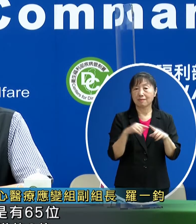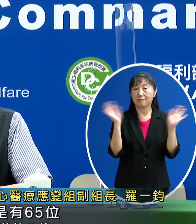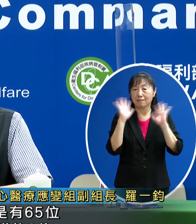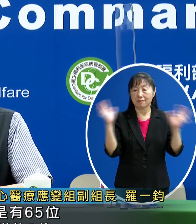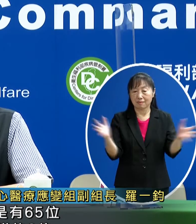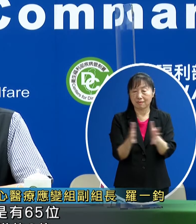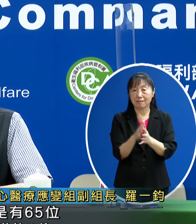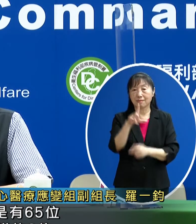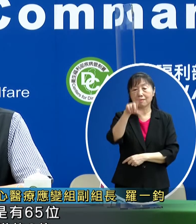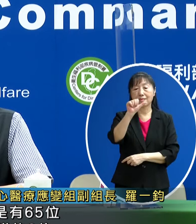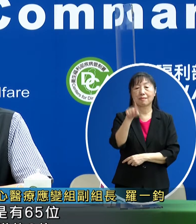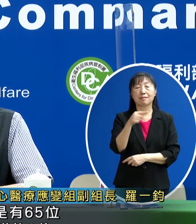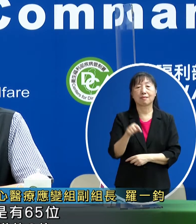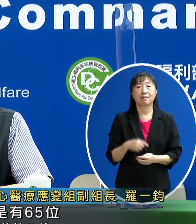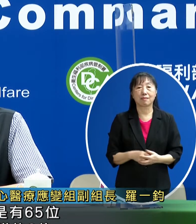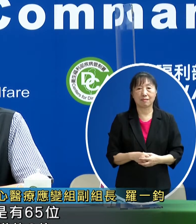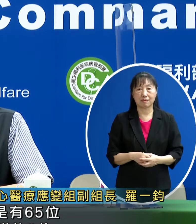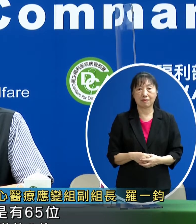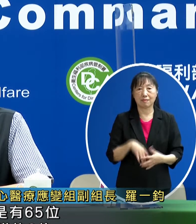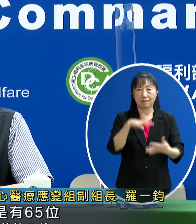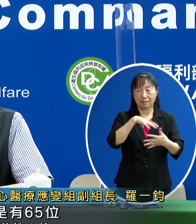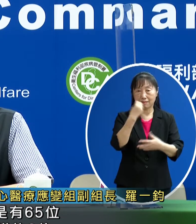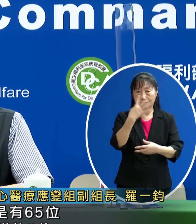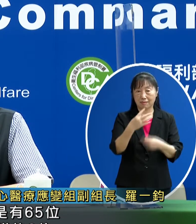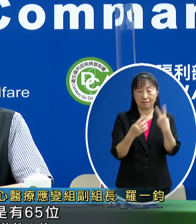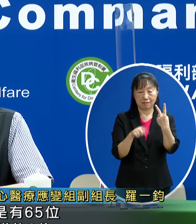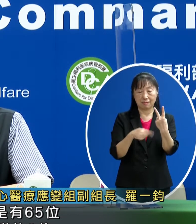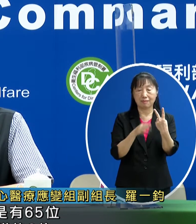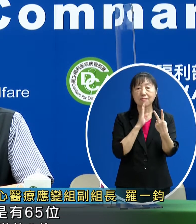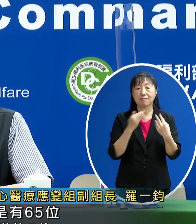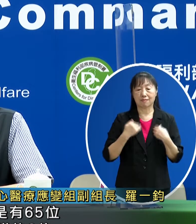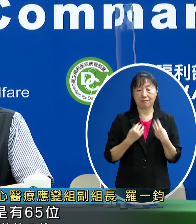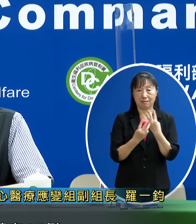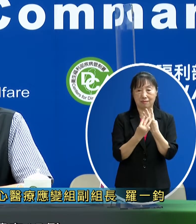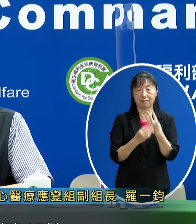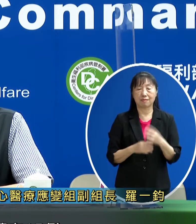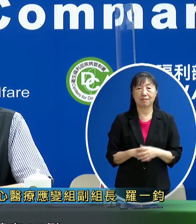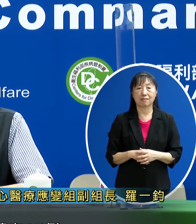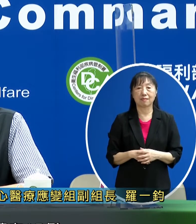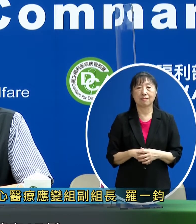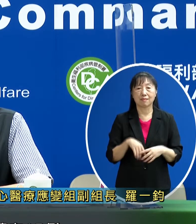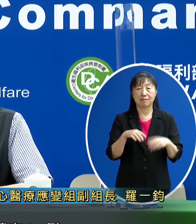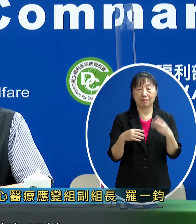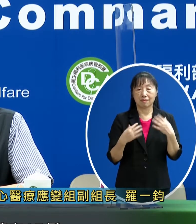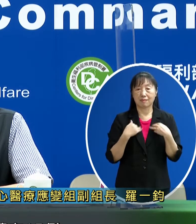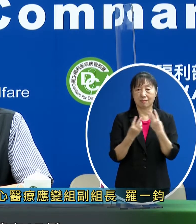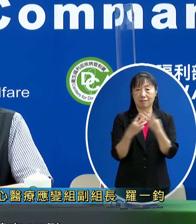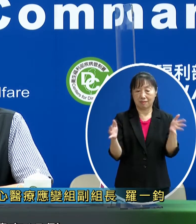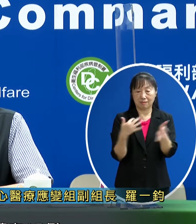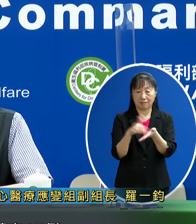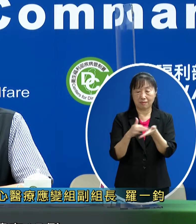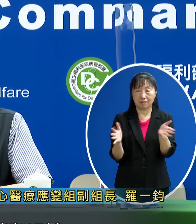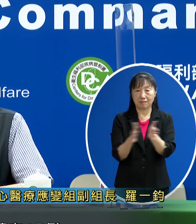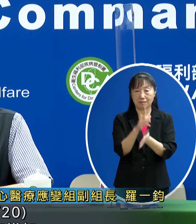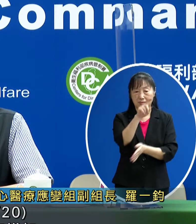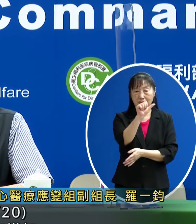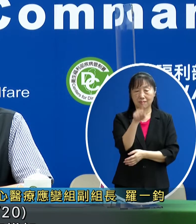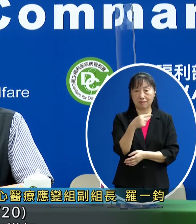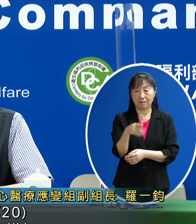有65位，其中今天新增的2位都是肺炎的个案，所以肺炎目前是累积有15例，那死亡的个案